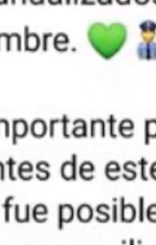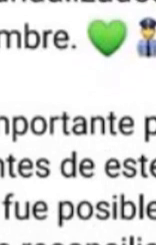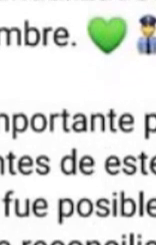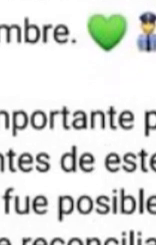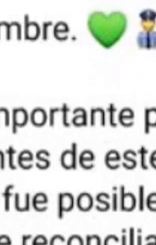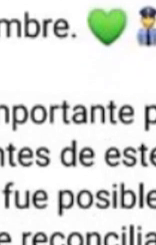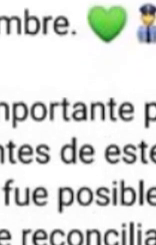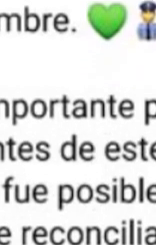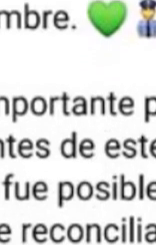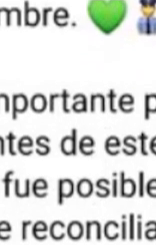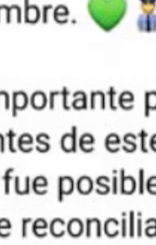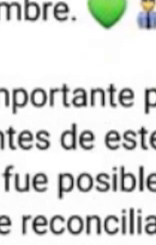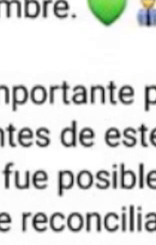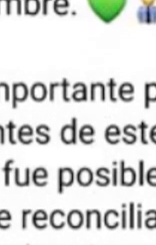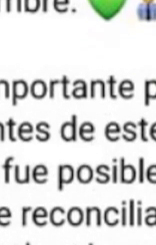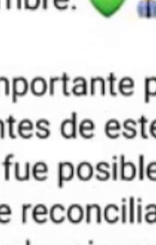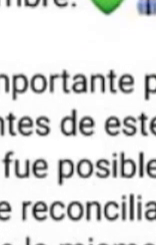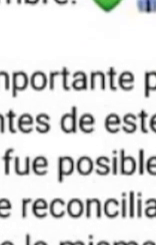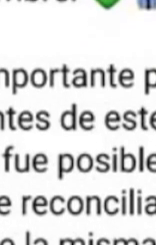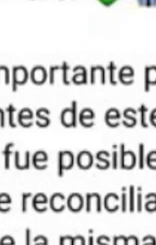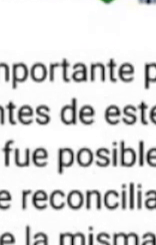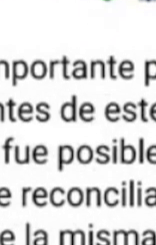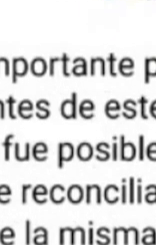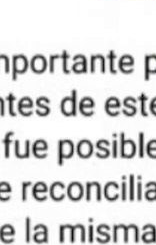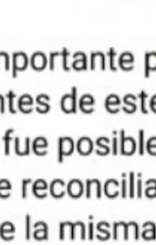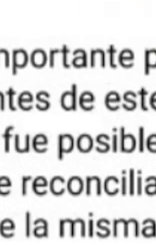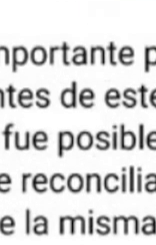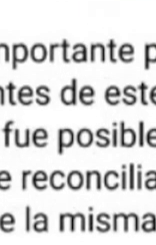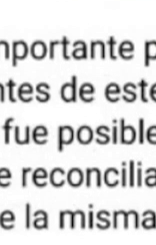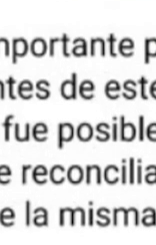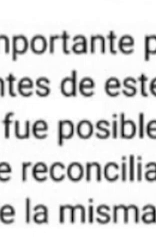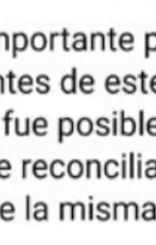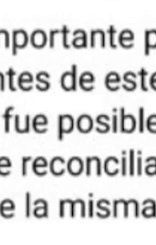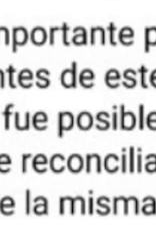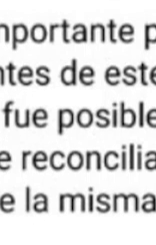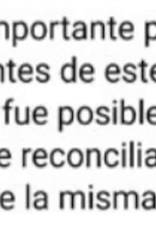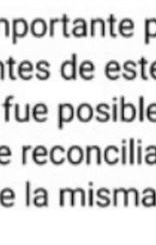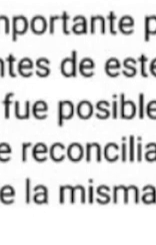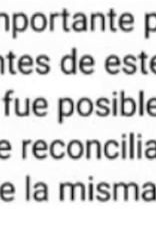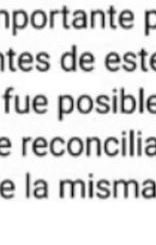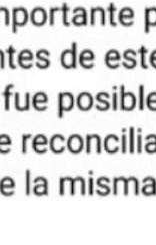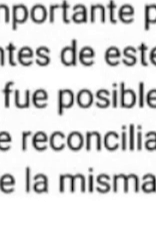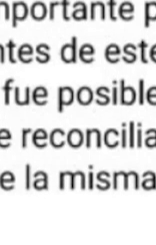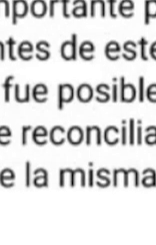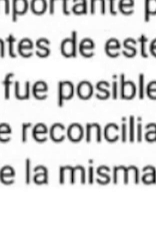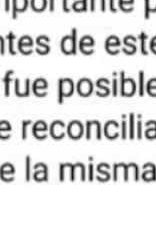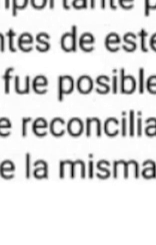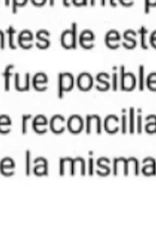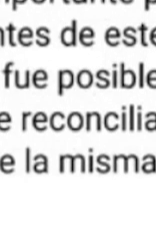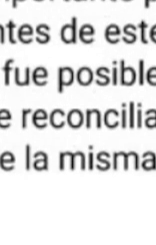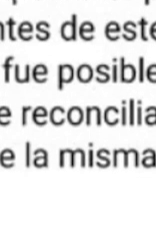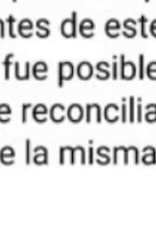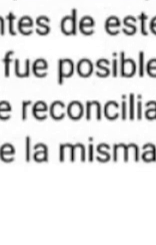este sector de san cristóbal fue posible gracias a la jornada de reconciliación adecuación y limpieza la misma comunidad